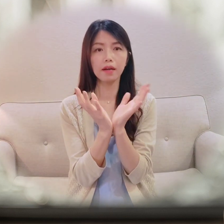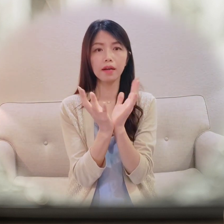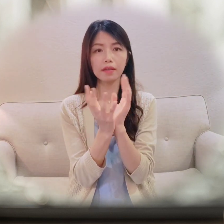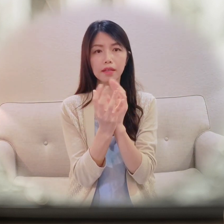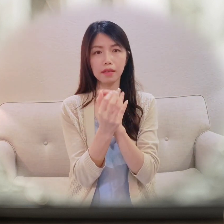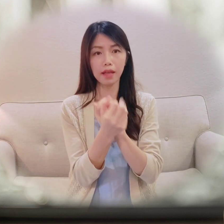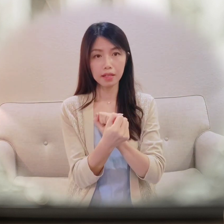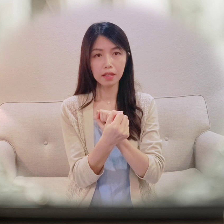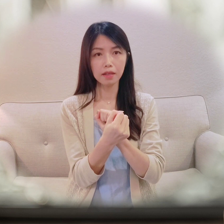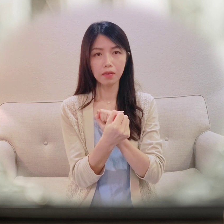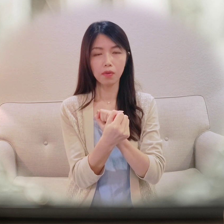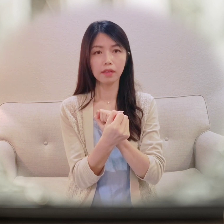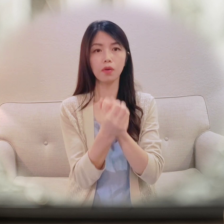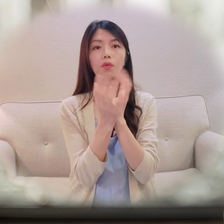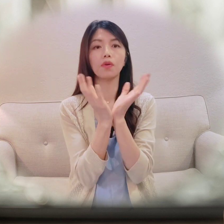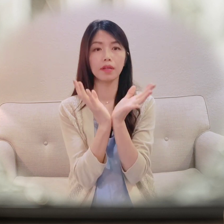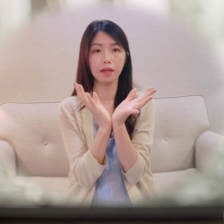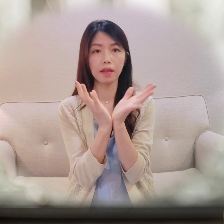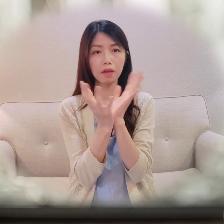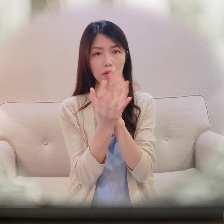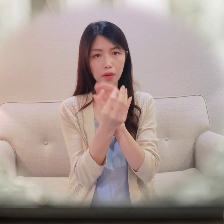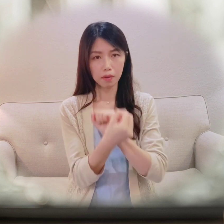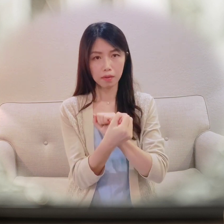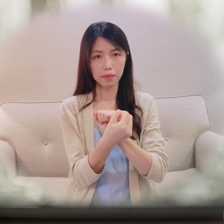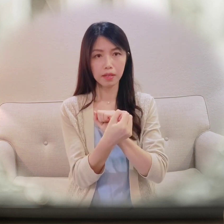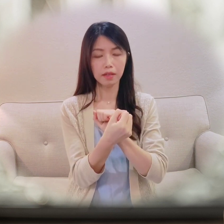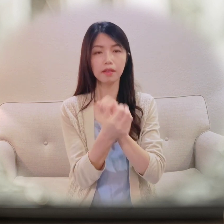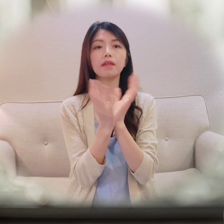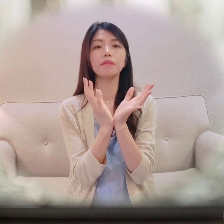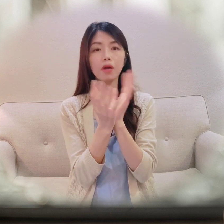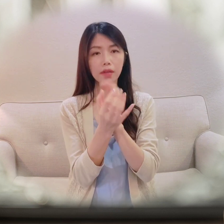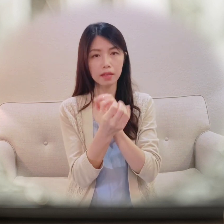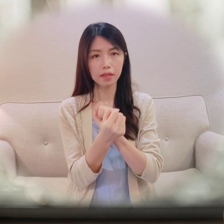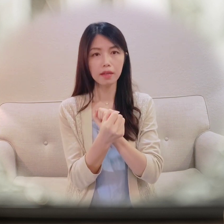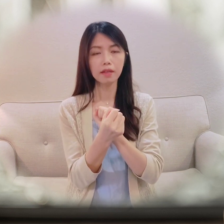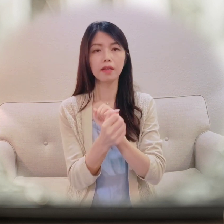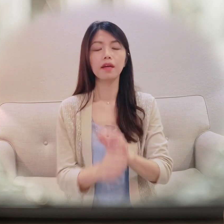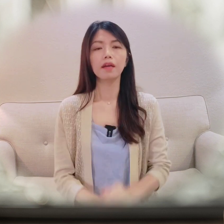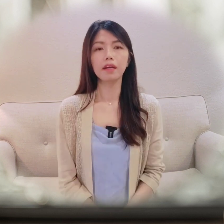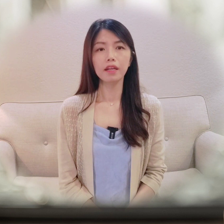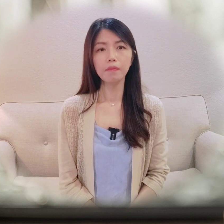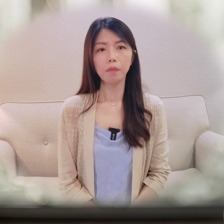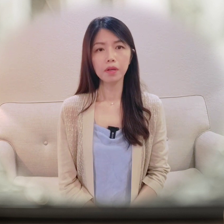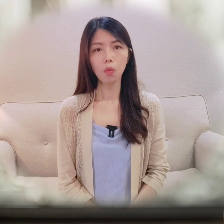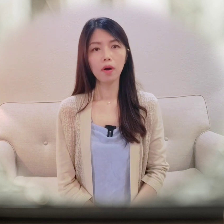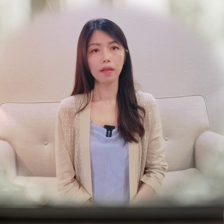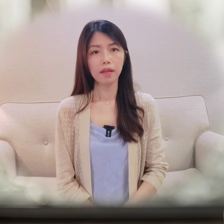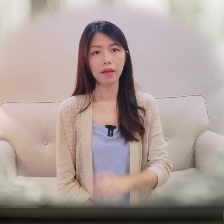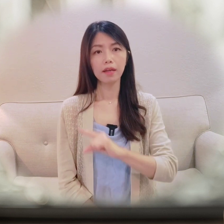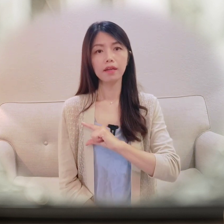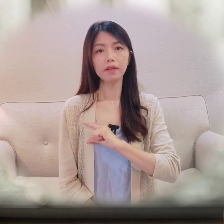피었다가 지는 다시 원상태로 이 상태에서 지는 피었다 지는 이름 없는